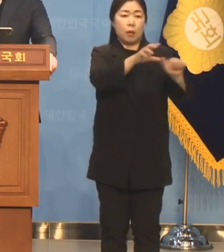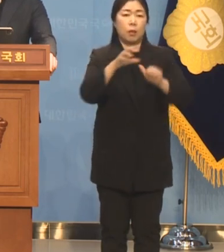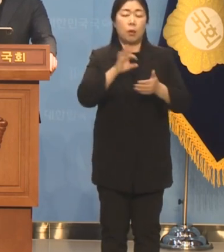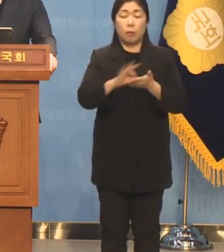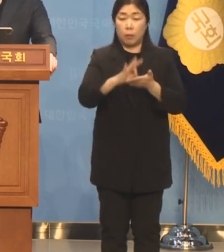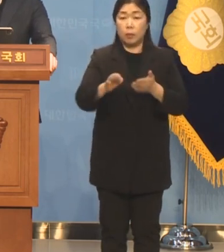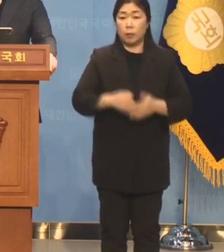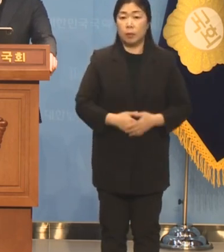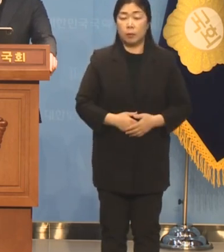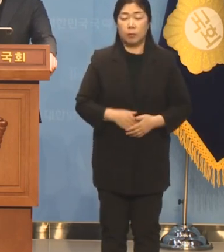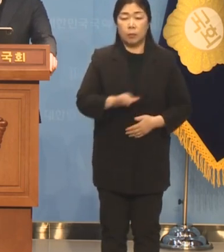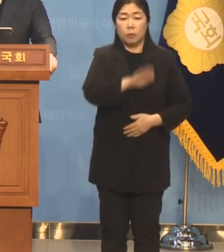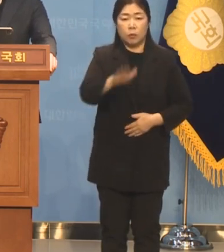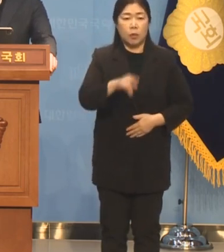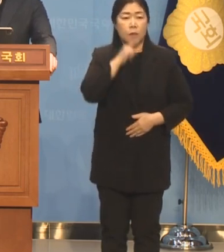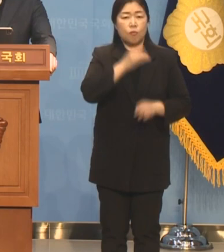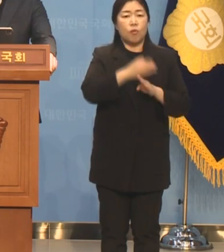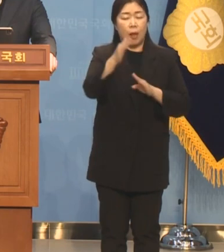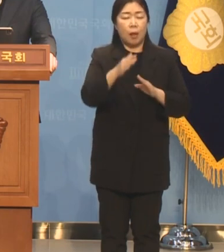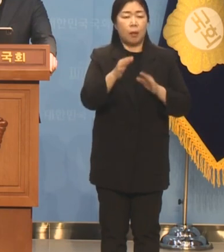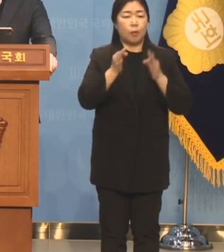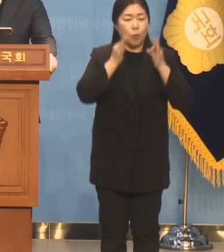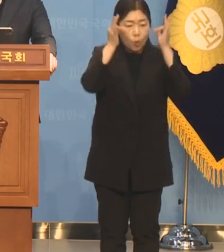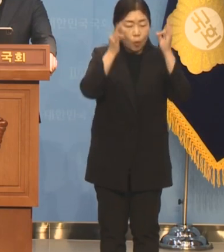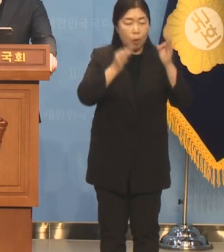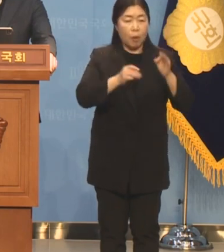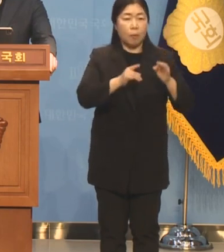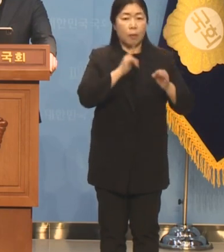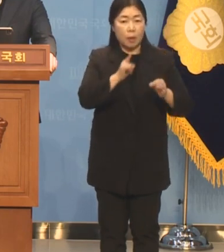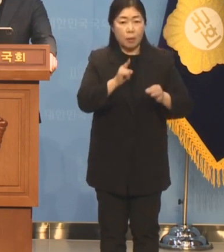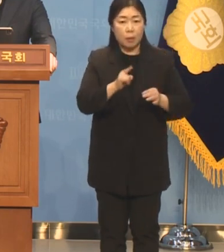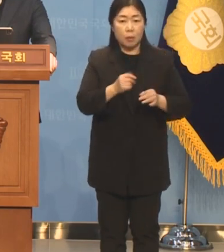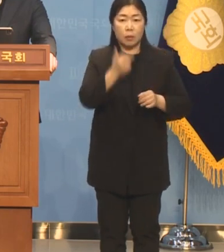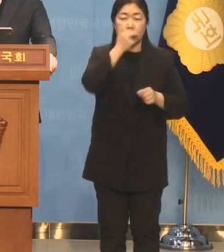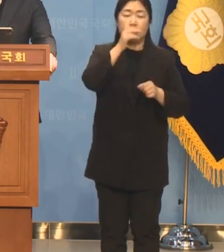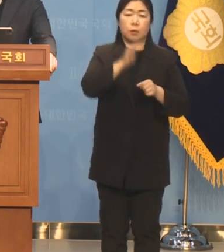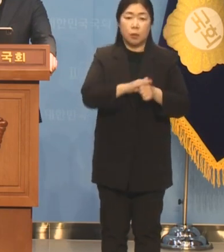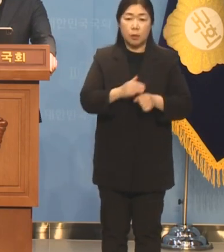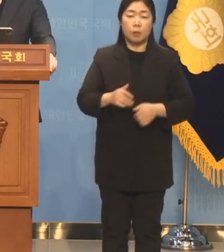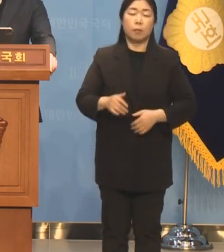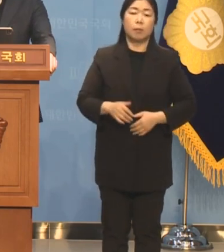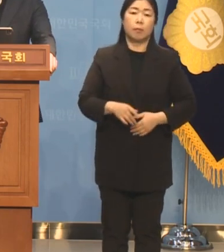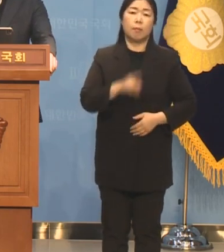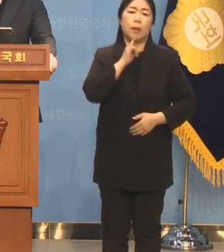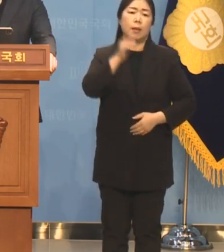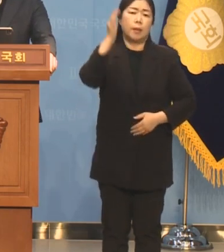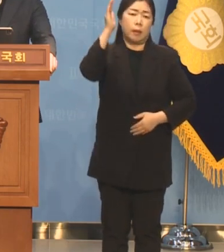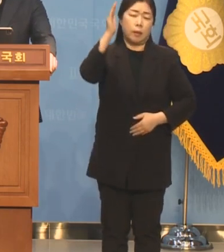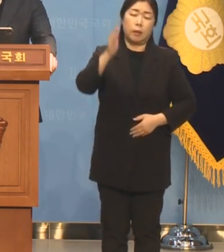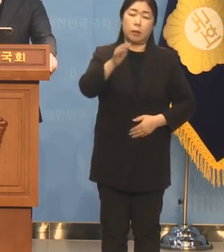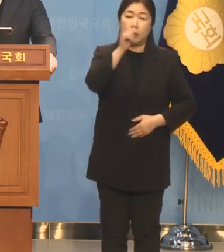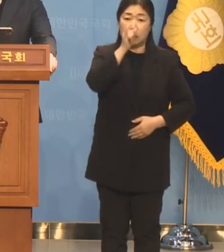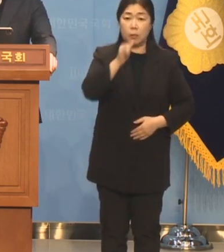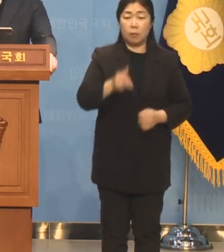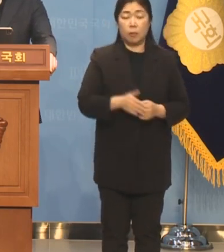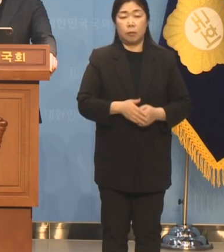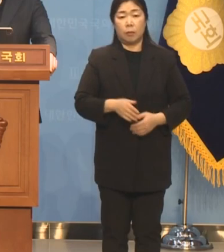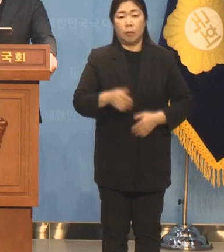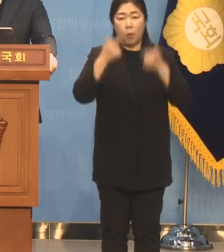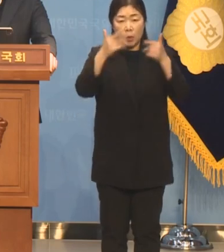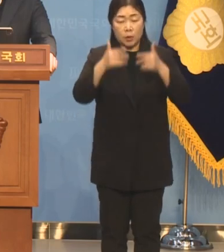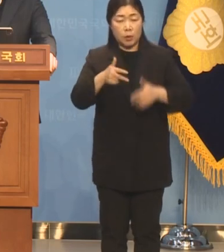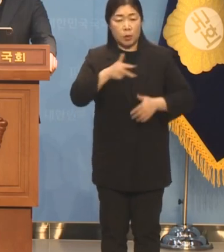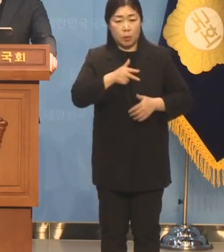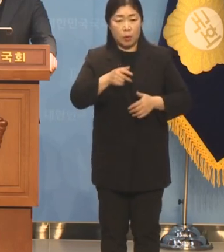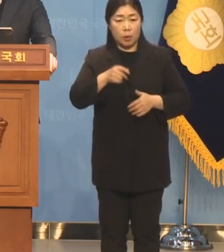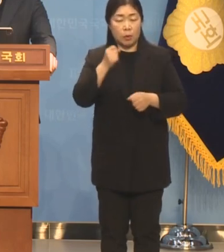우리 북한 선대의 노력이라는 귀를 씻어도 정화되지 않을 헛소리를 늘어놓으며 정체성이 의심되는